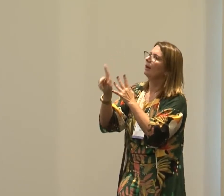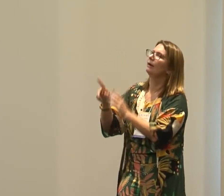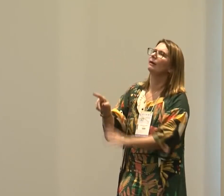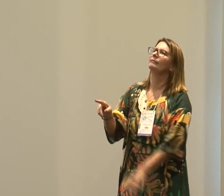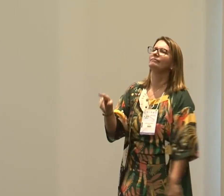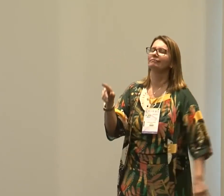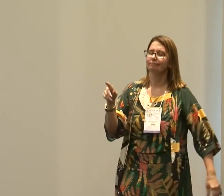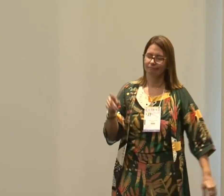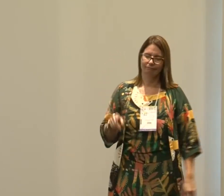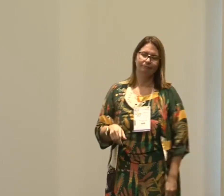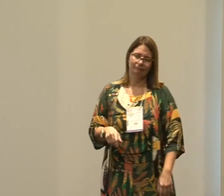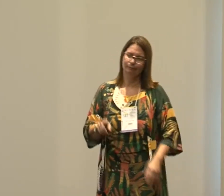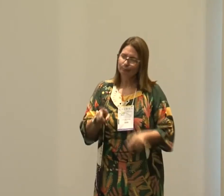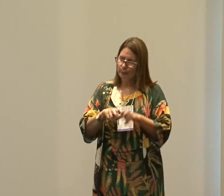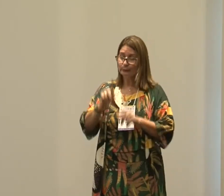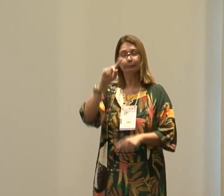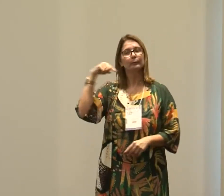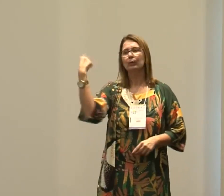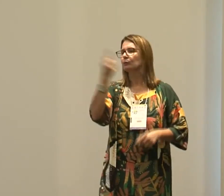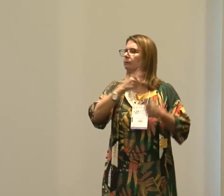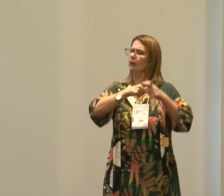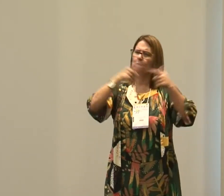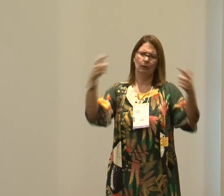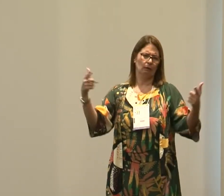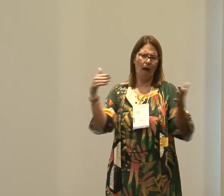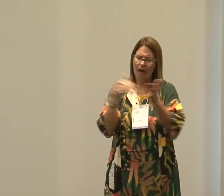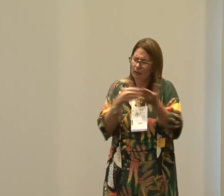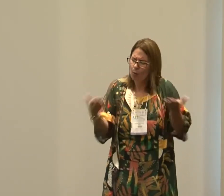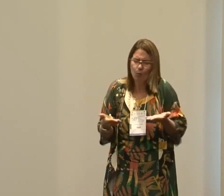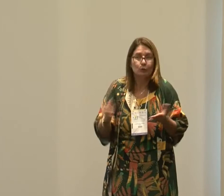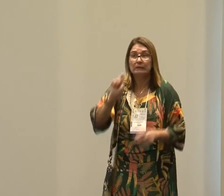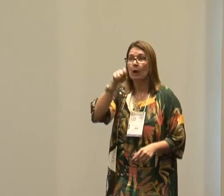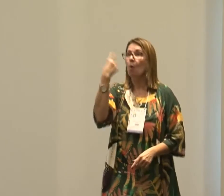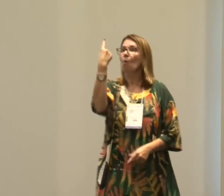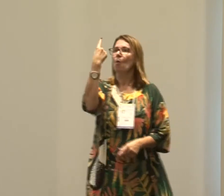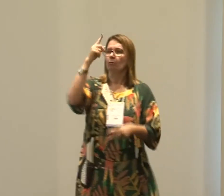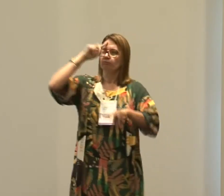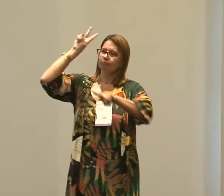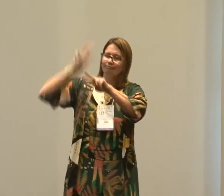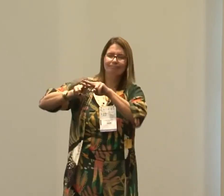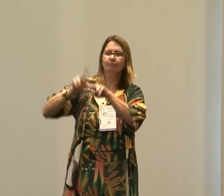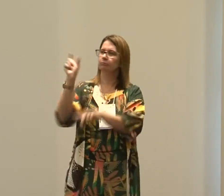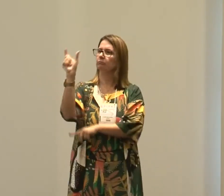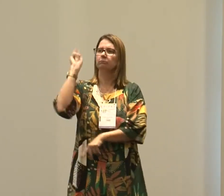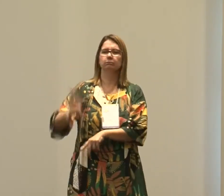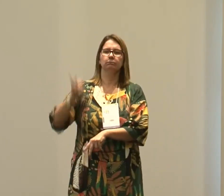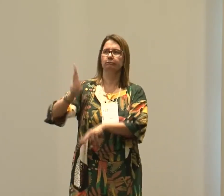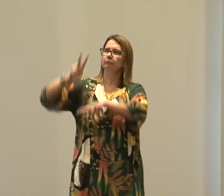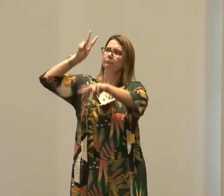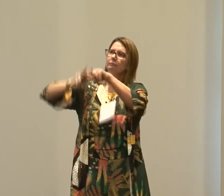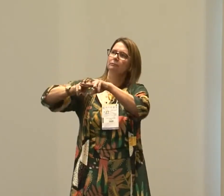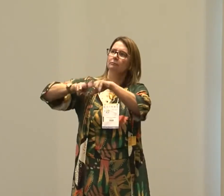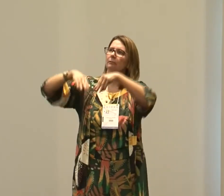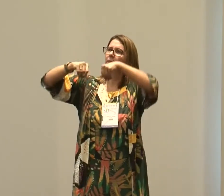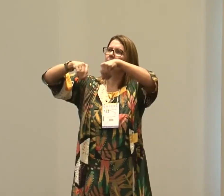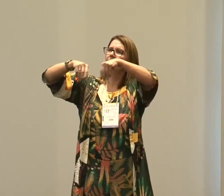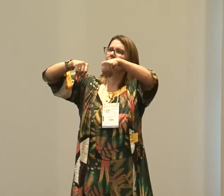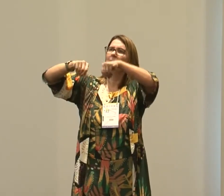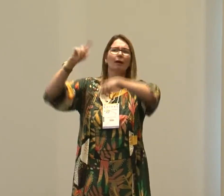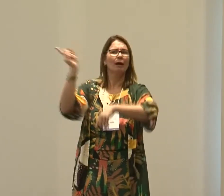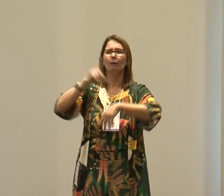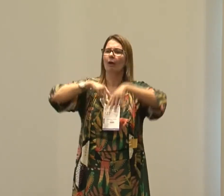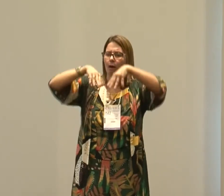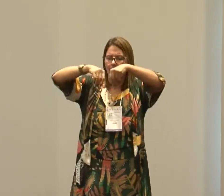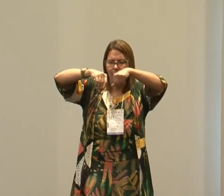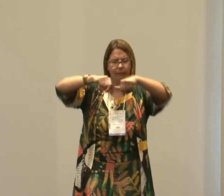sinais, diferentes tipos de terra ou de areia. E, infelizmente, até hoje, as crianças seguem presas a